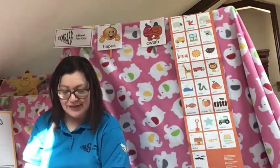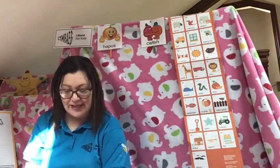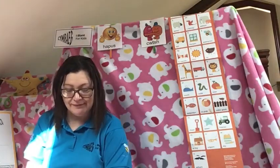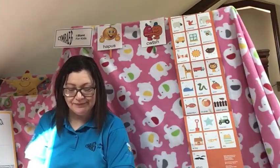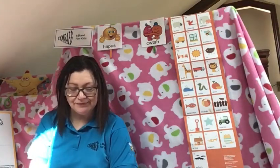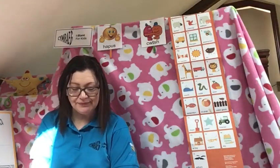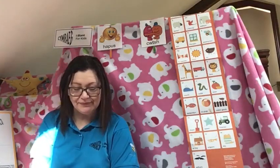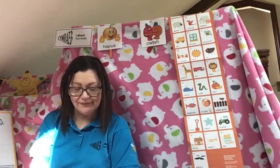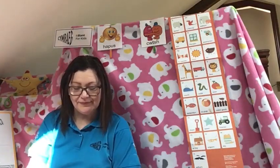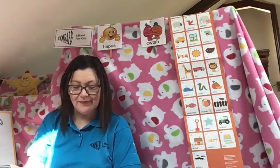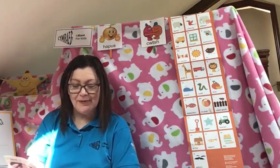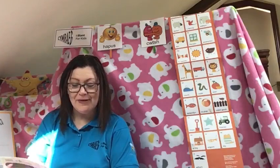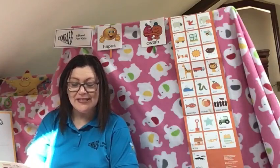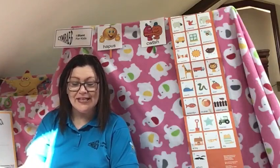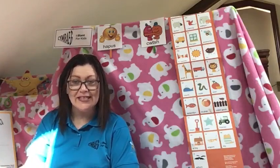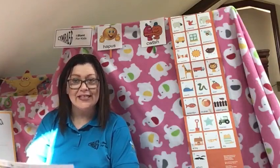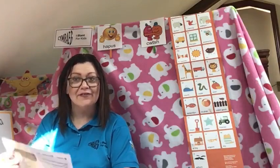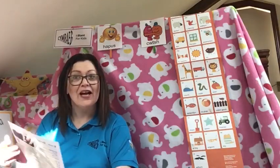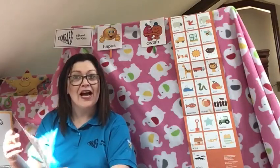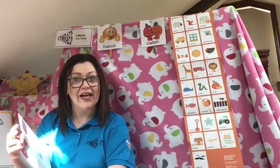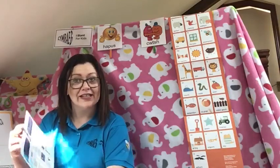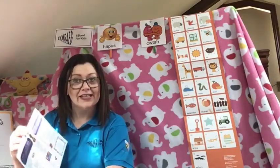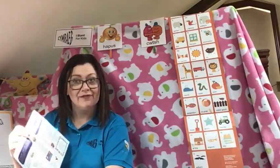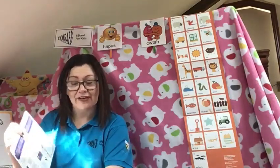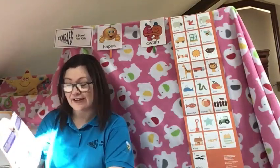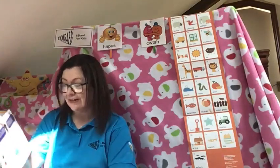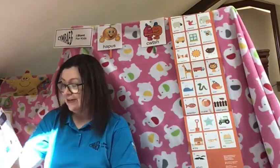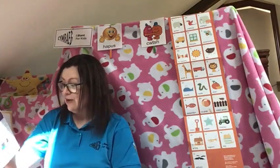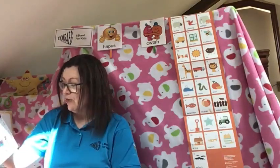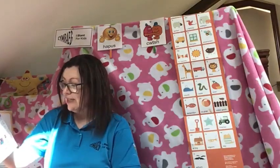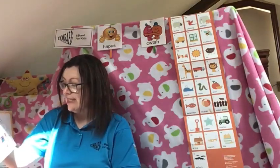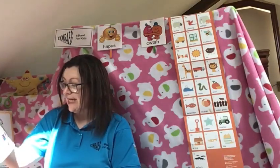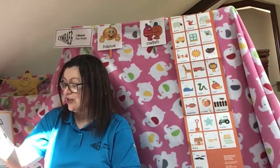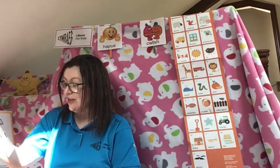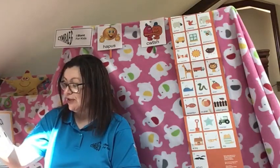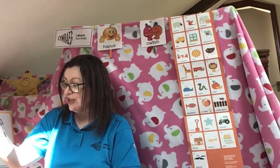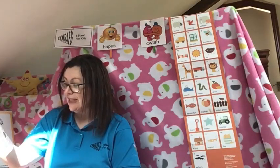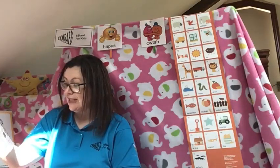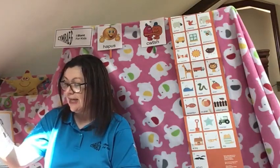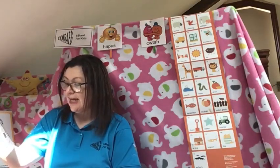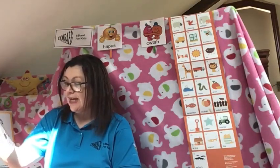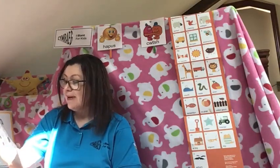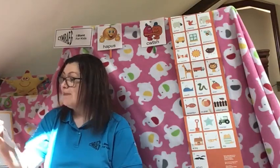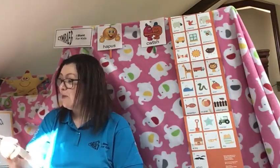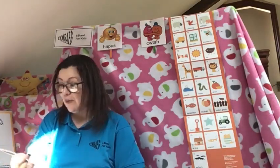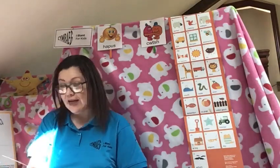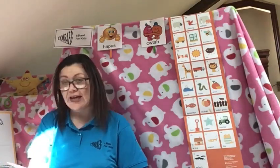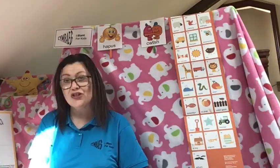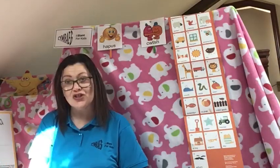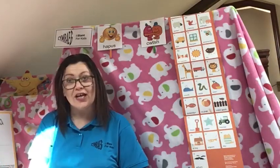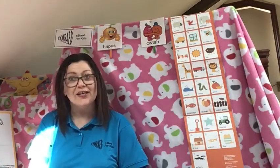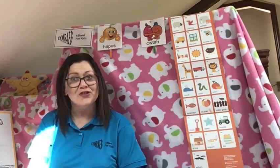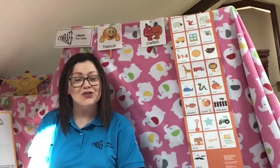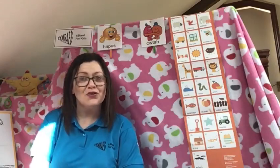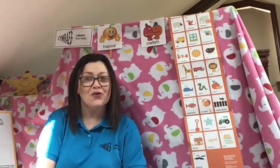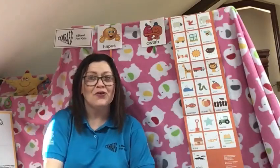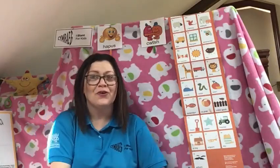te. Be sy'n nesaf ar ein taflen? What's next on our sheet? Mi welais Jack a do.